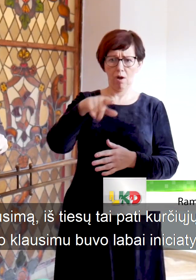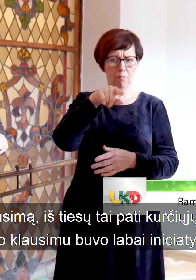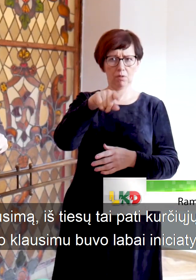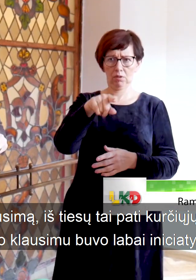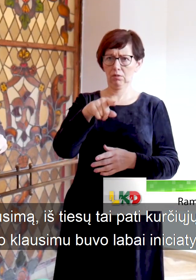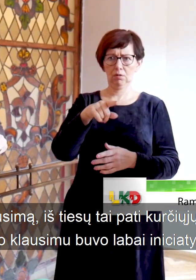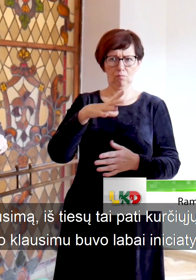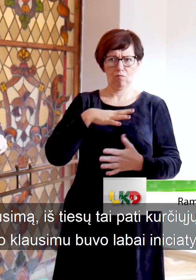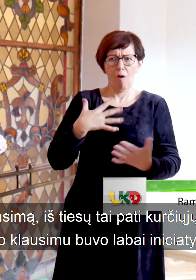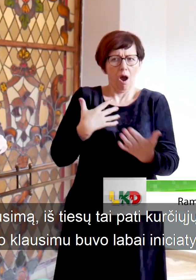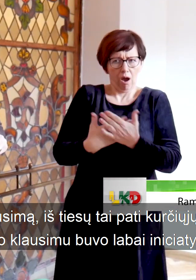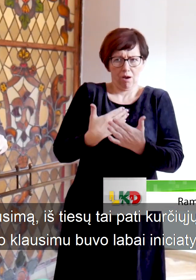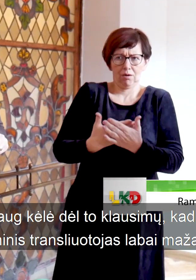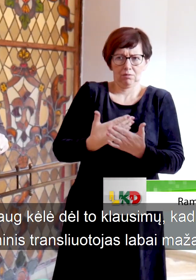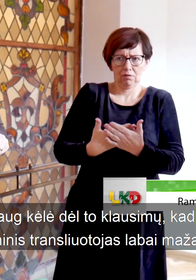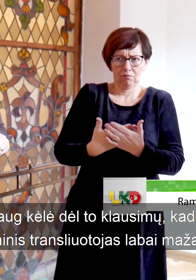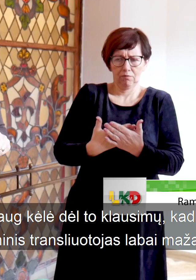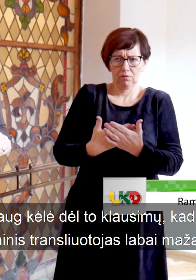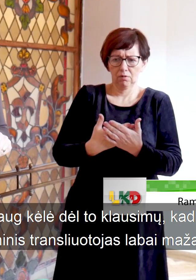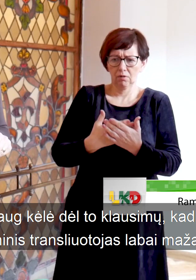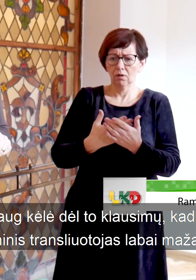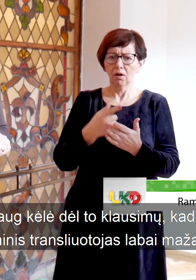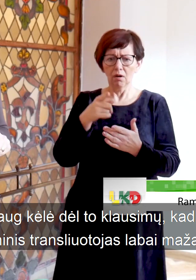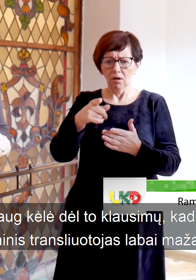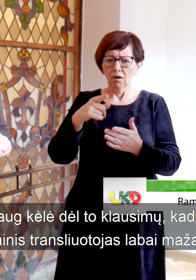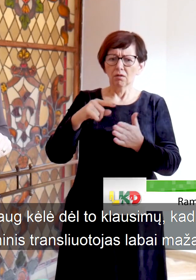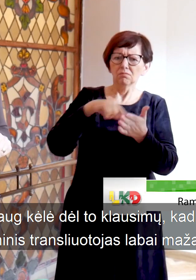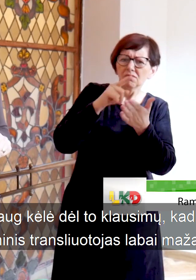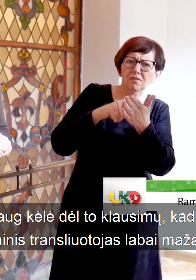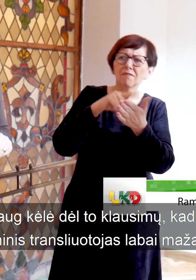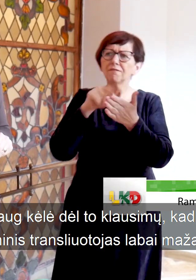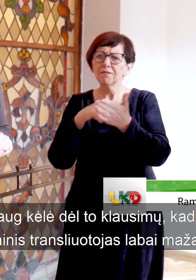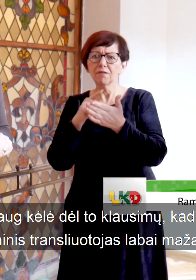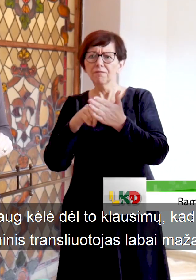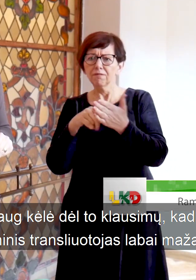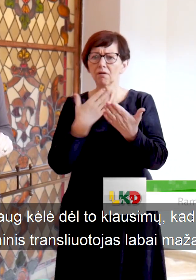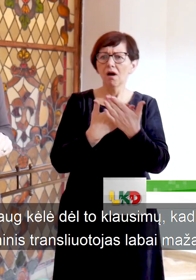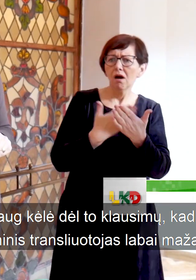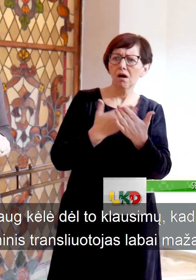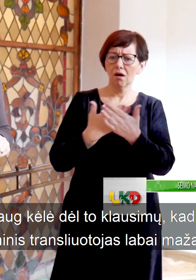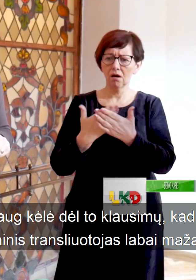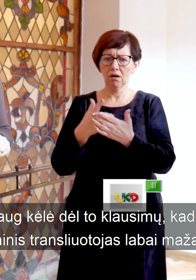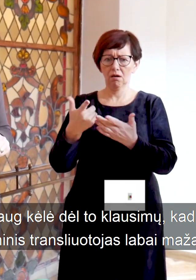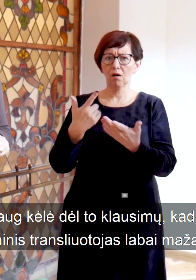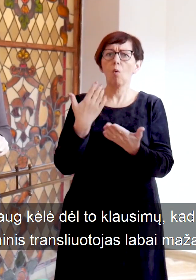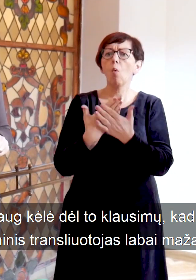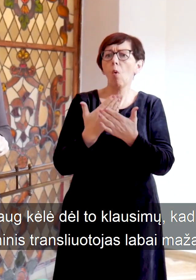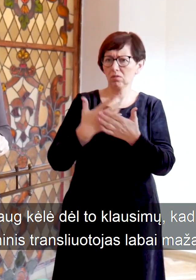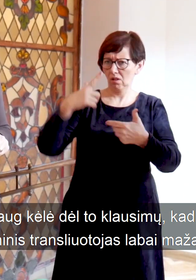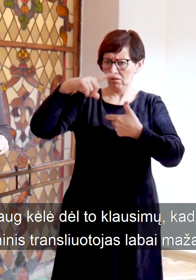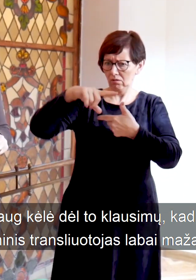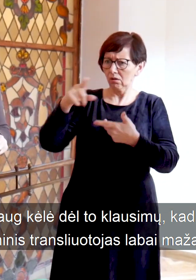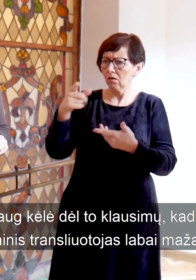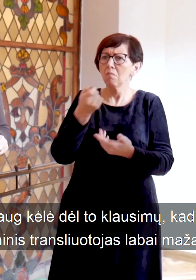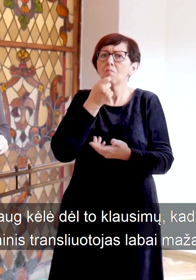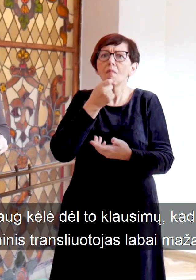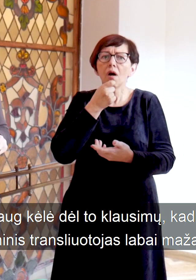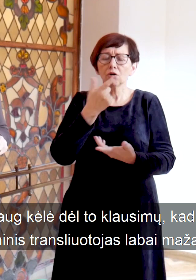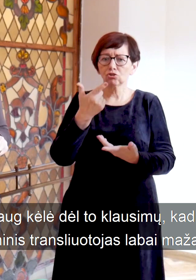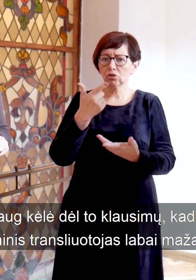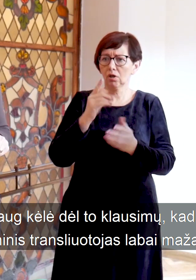labai iniciatyvi ir labai daug yra dėl to klausimų, kad būtent visuomeninis transliuotojas labai